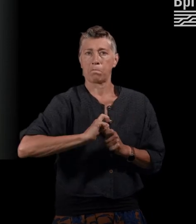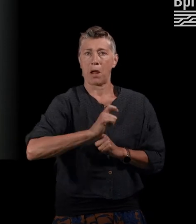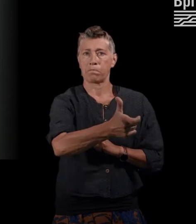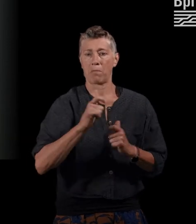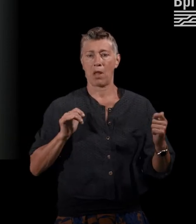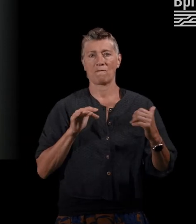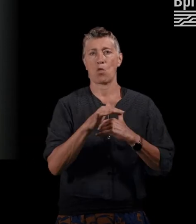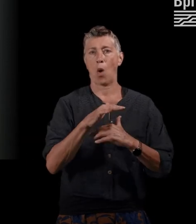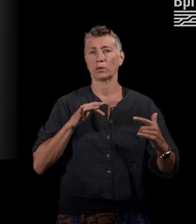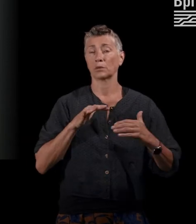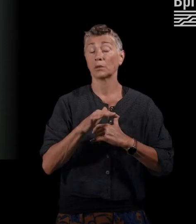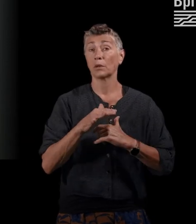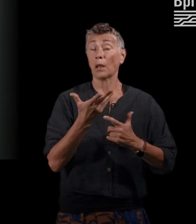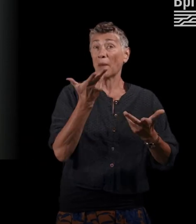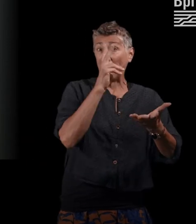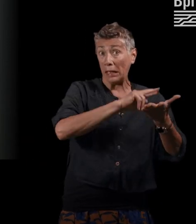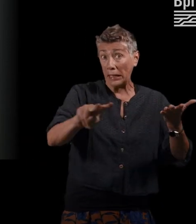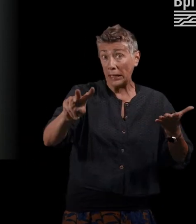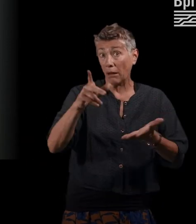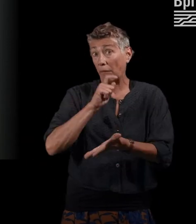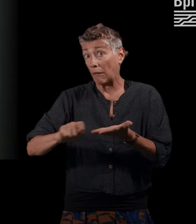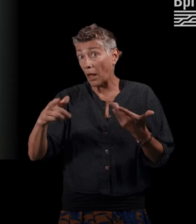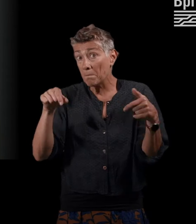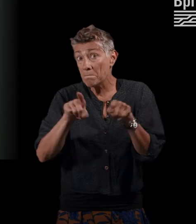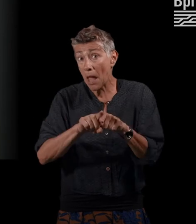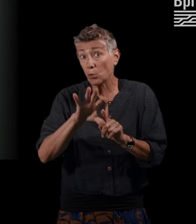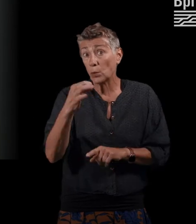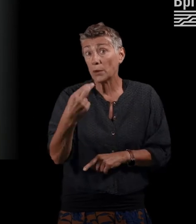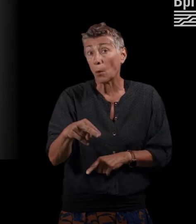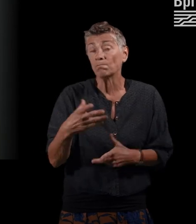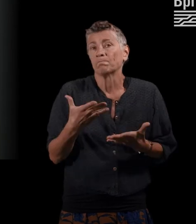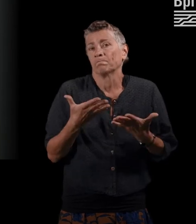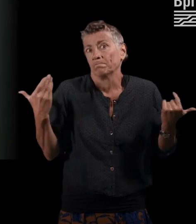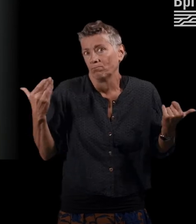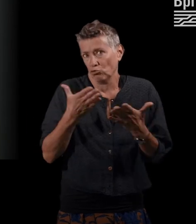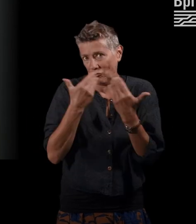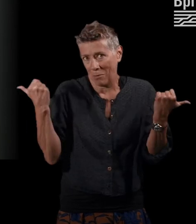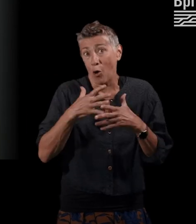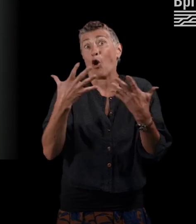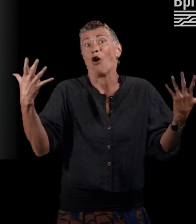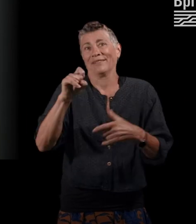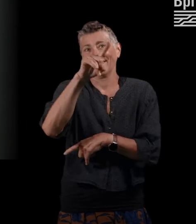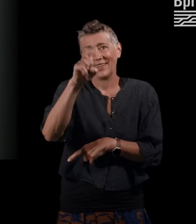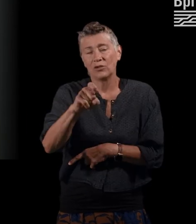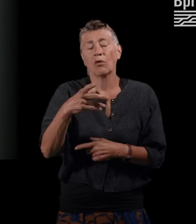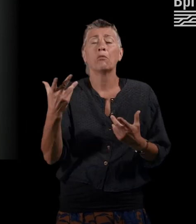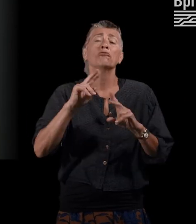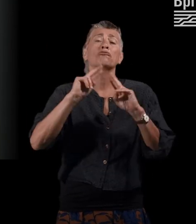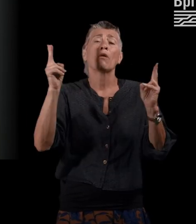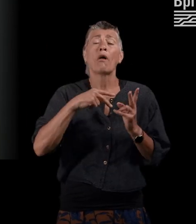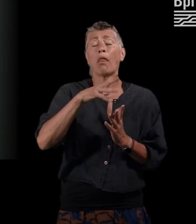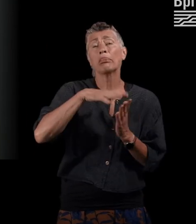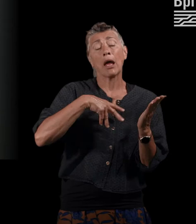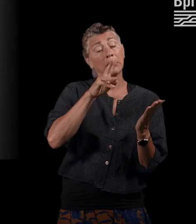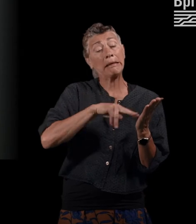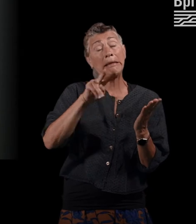mutuellement. Maintenant, est-ce que lire et écrire, c'est la même chose ? Je crois que c'est une grande question de littérature à laquelle je n'ai pas la réponse. Mais effectivement, quand on lit